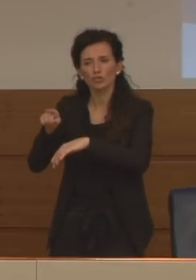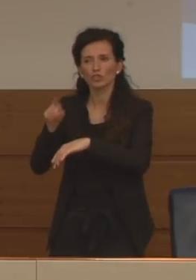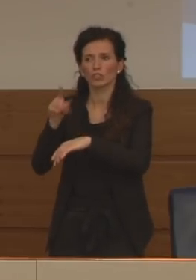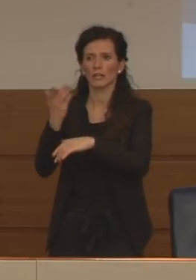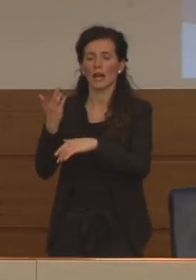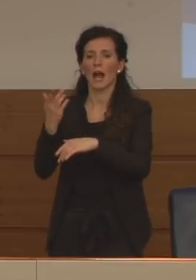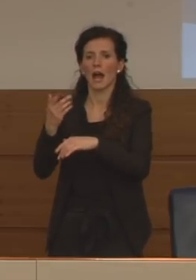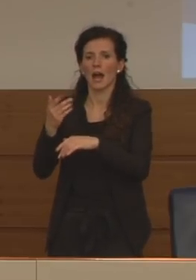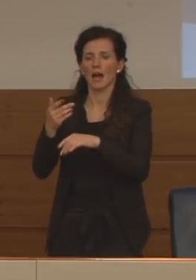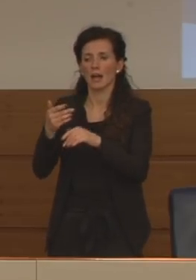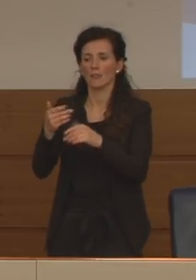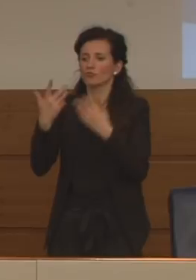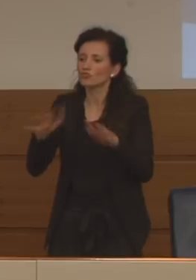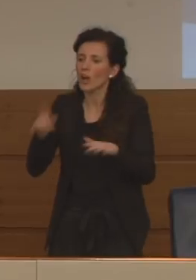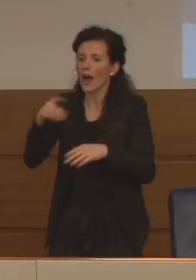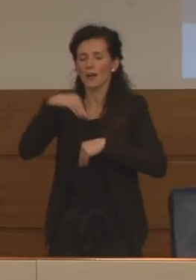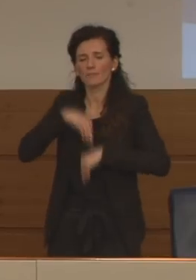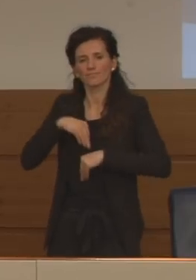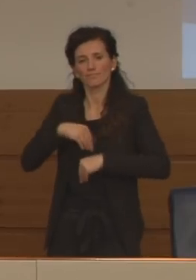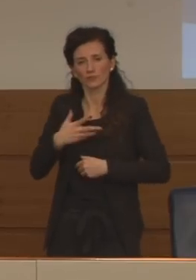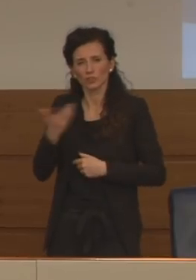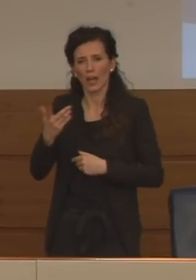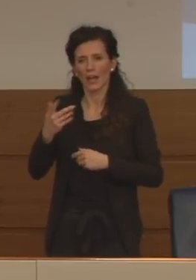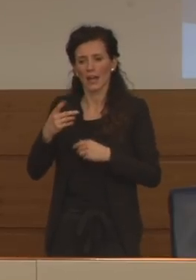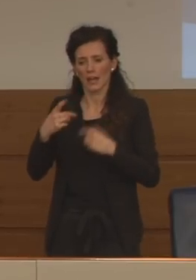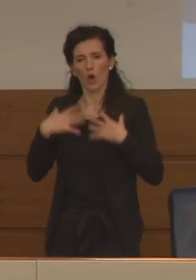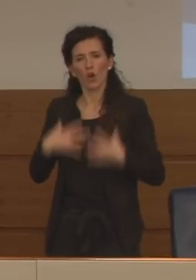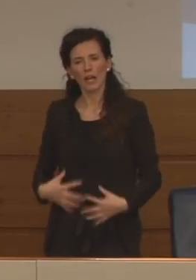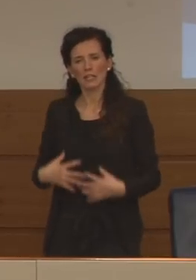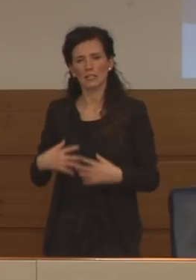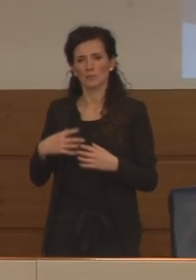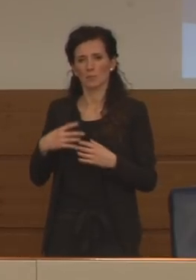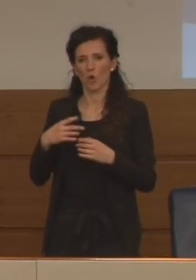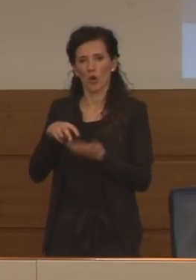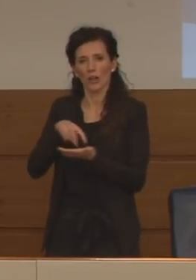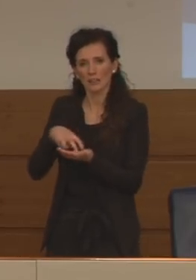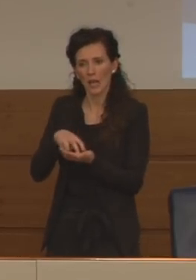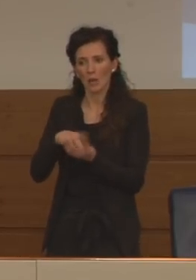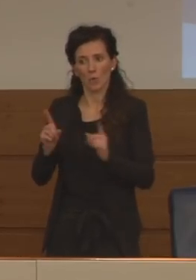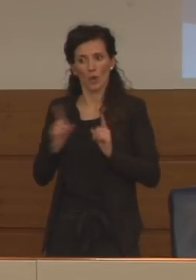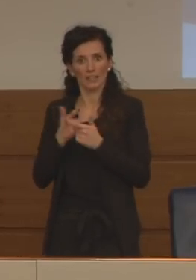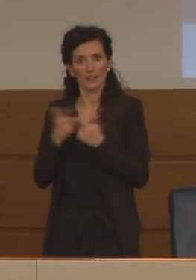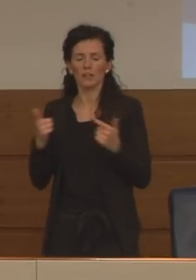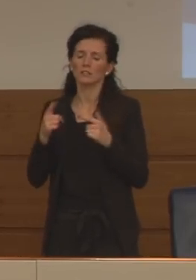immuno deprimono sono persone che devono stare assolutamente protette